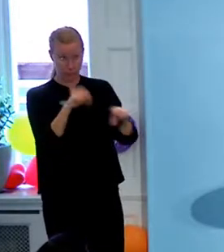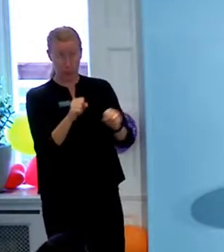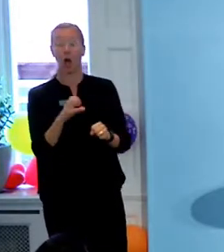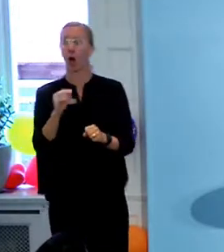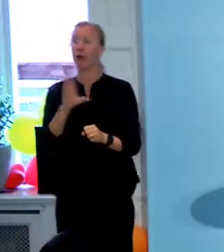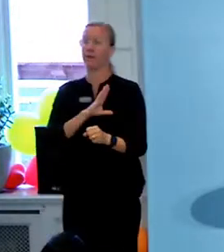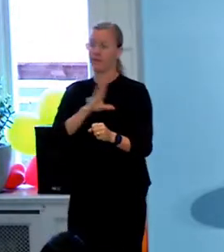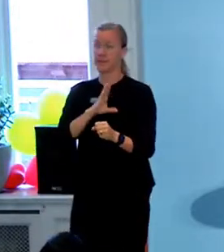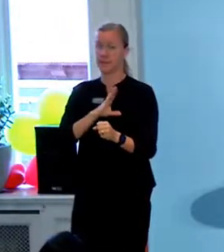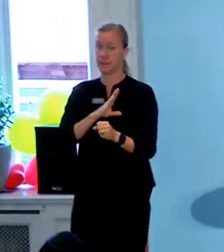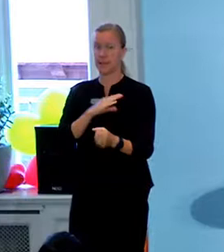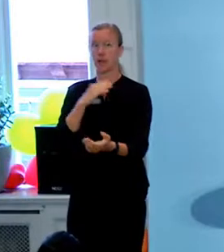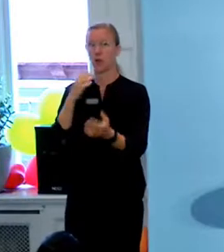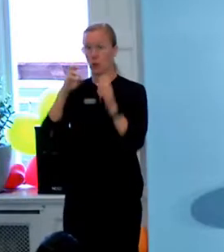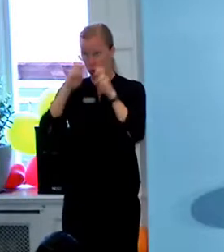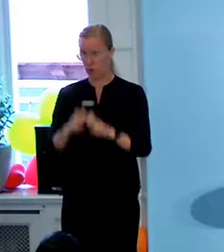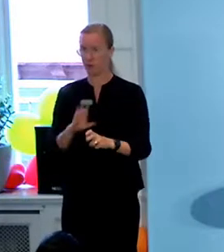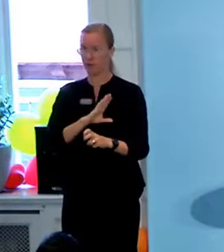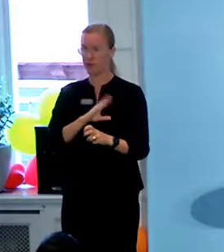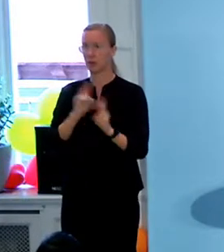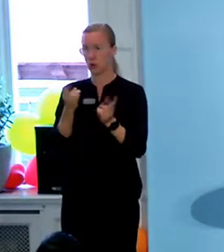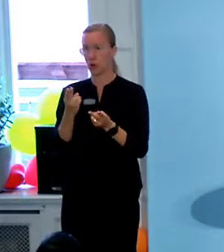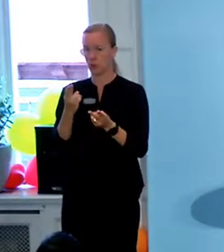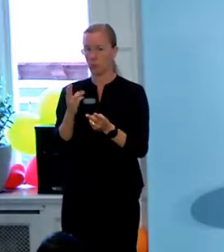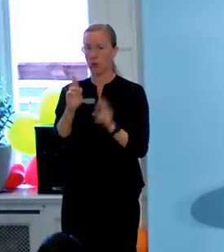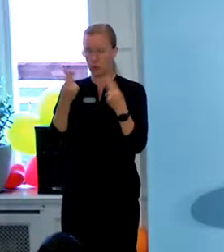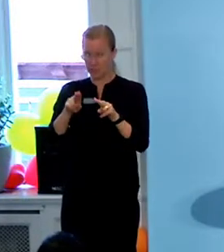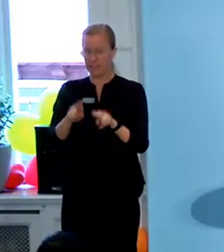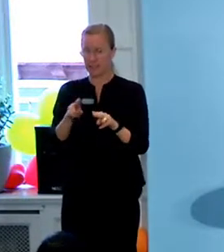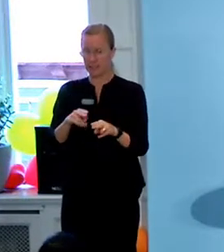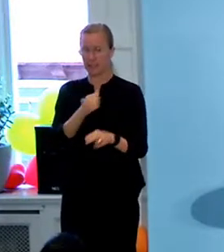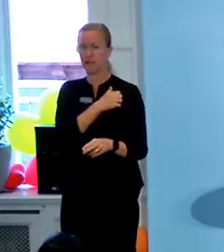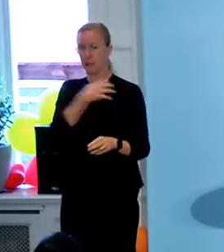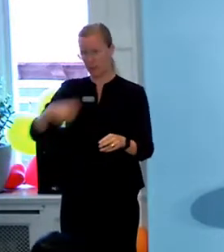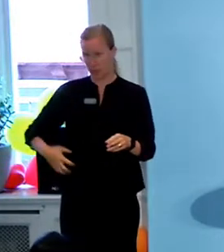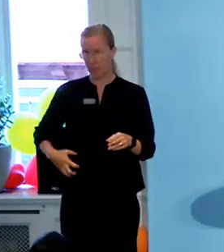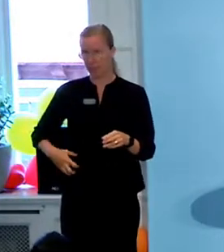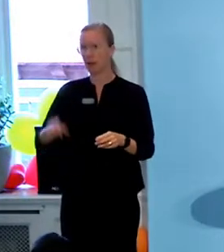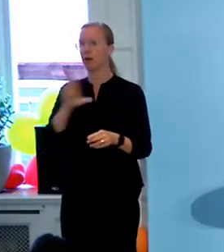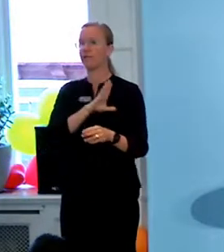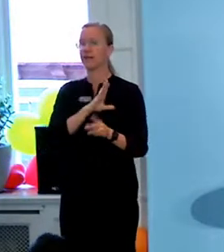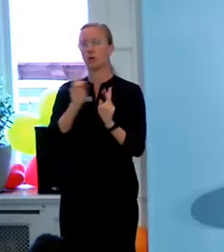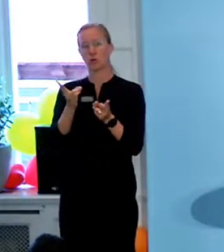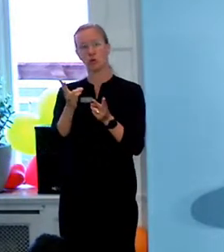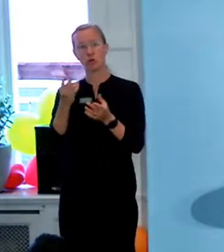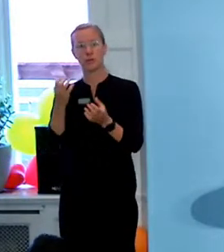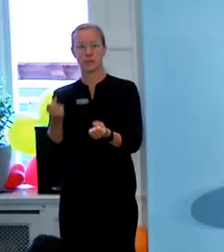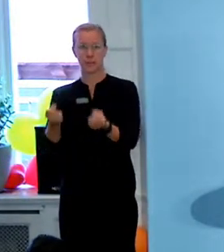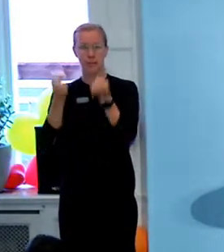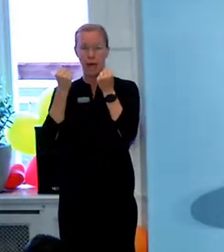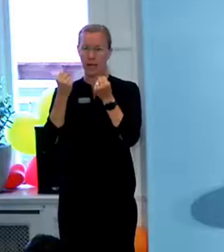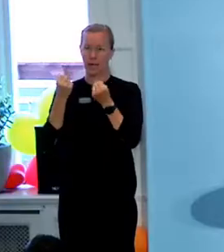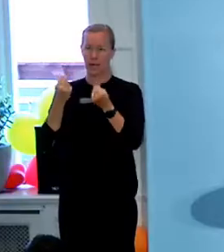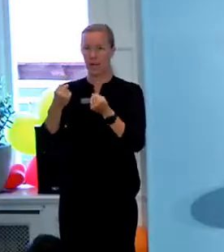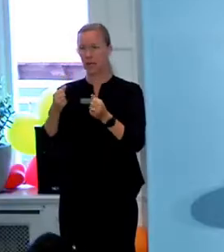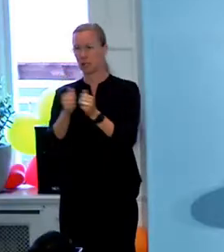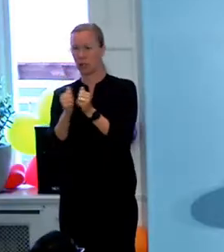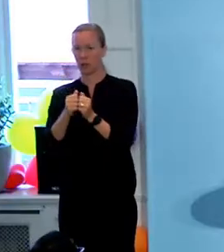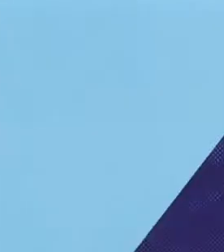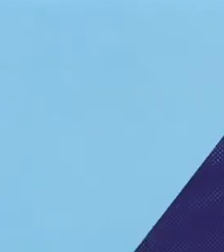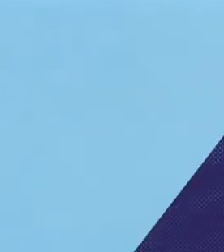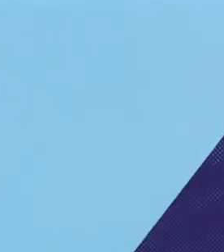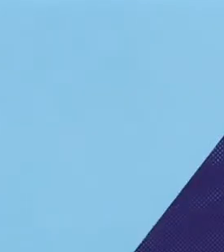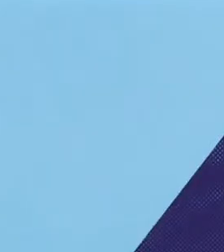ligger hos Justitiedepartementet. Ja. Den bereds för närvarande. Jag tycker att man kan konstatera att det finns väldigt starka ställningstaganden kring hedersvåld i